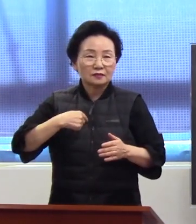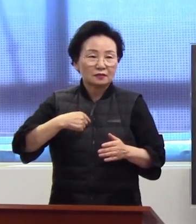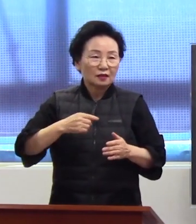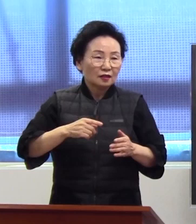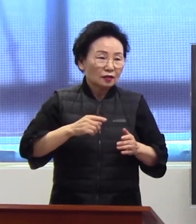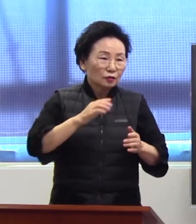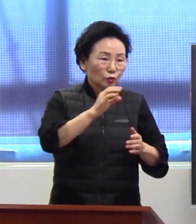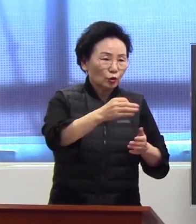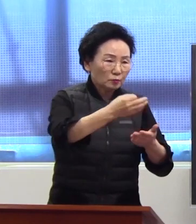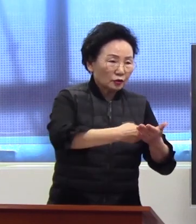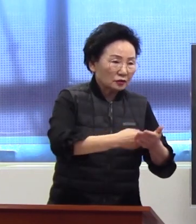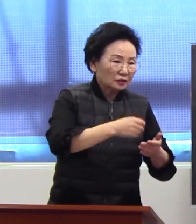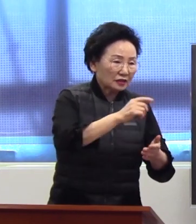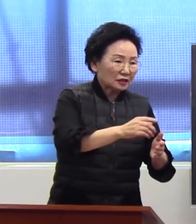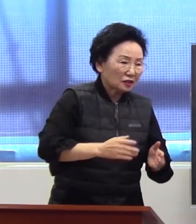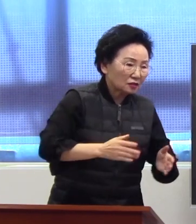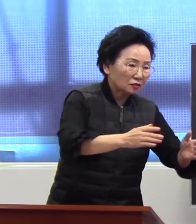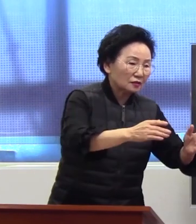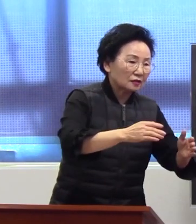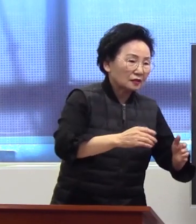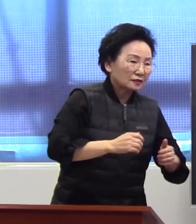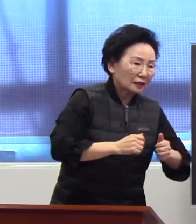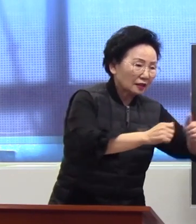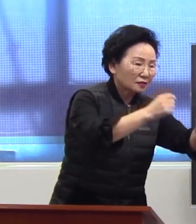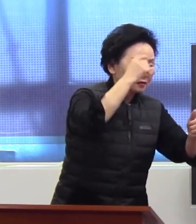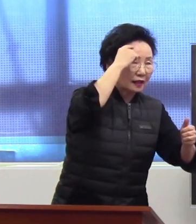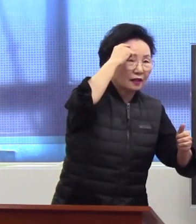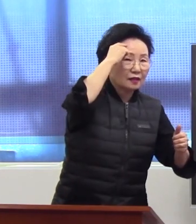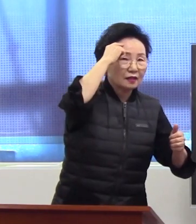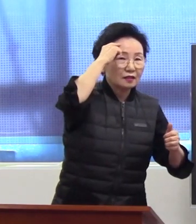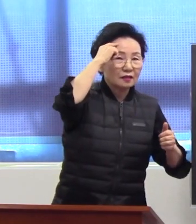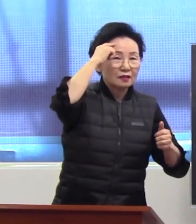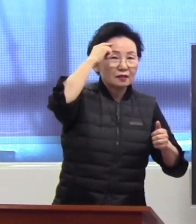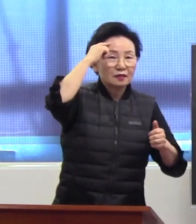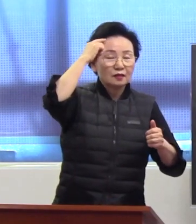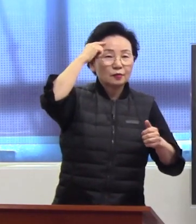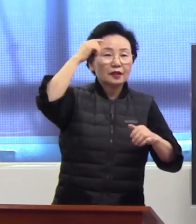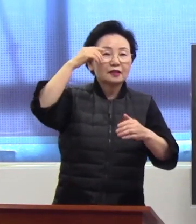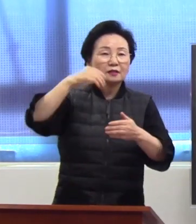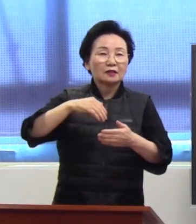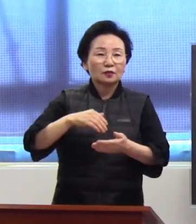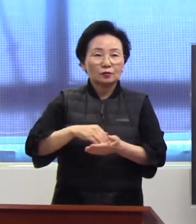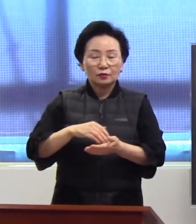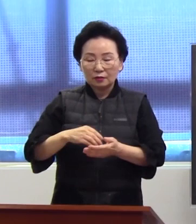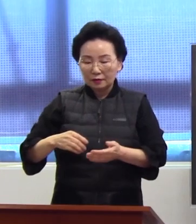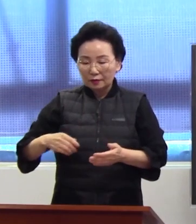나는 돈 버는 이 길을 따라갔을까? 회개하고